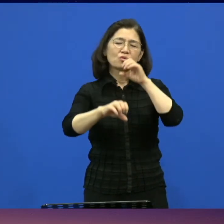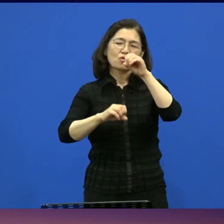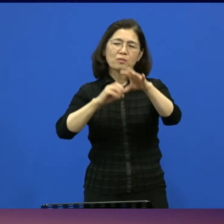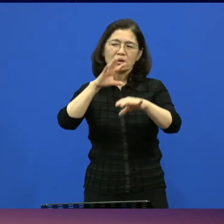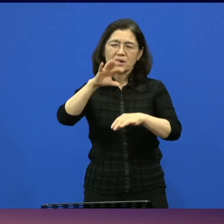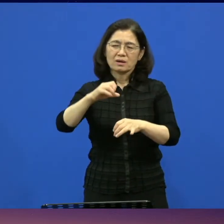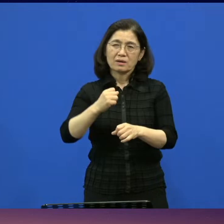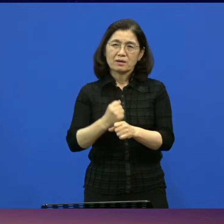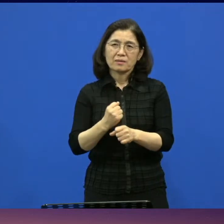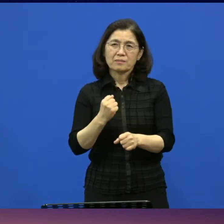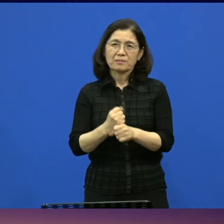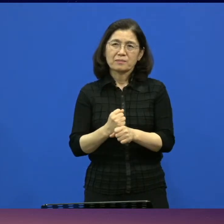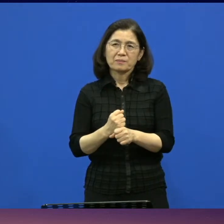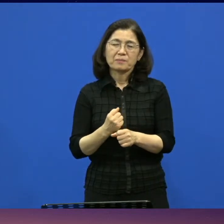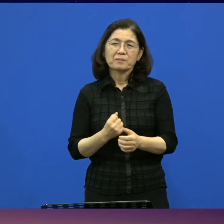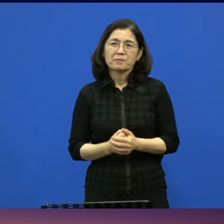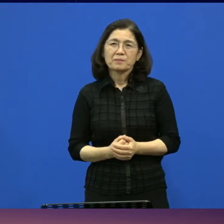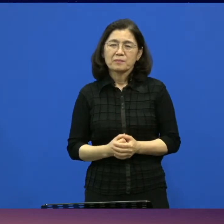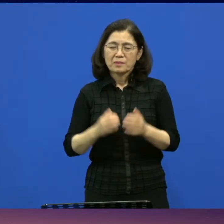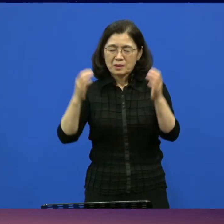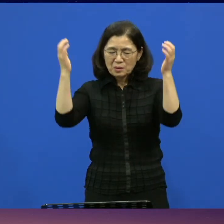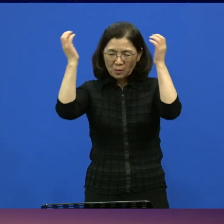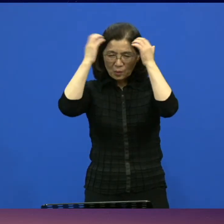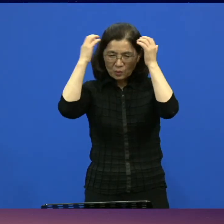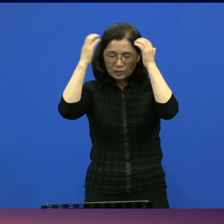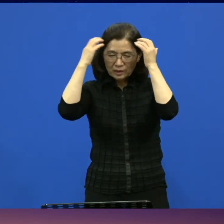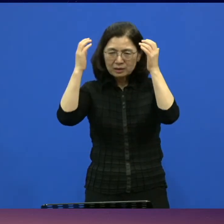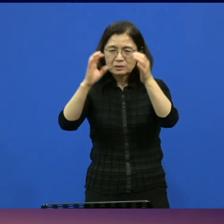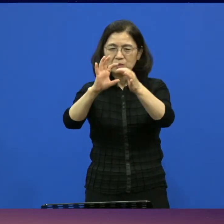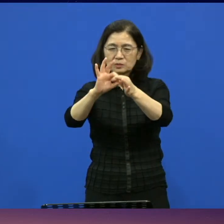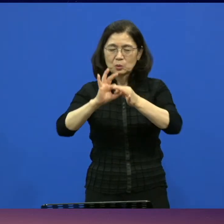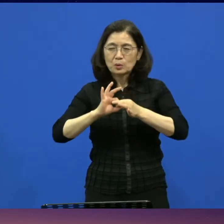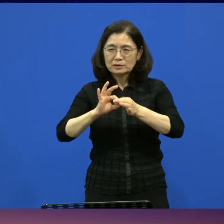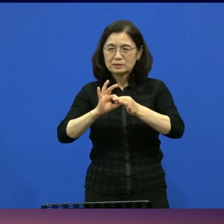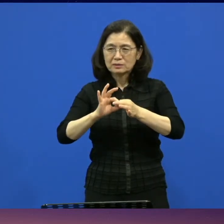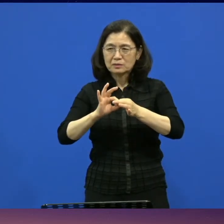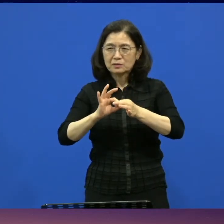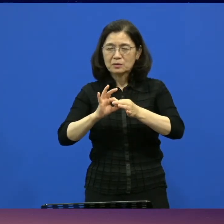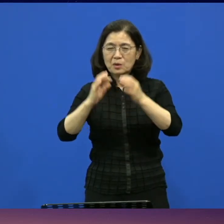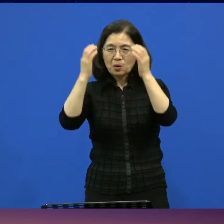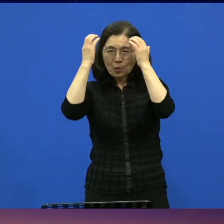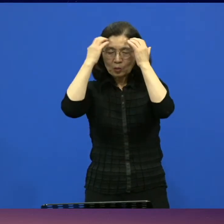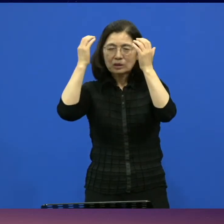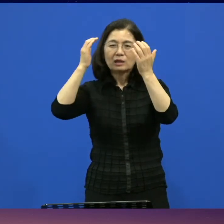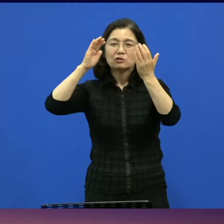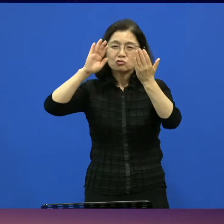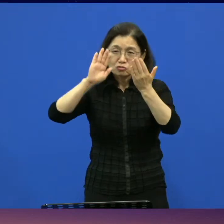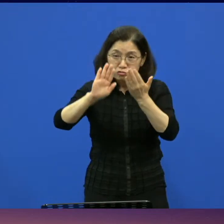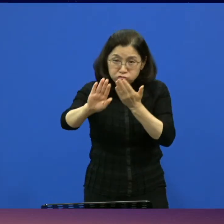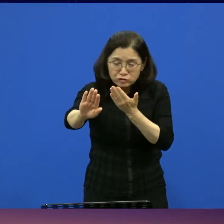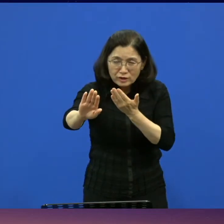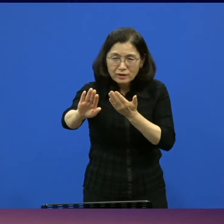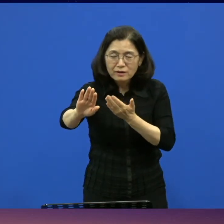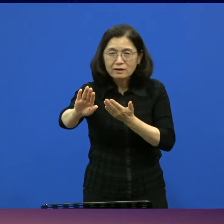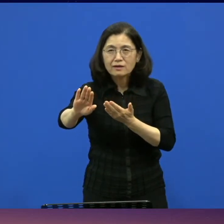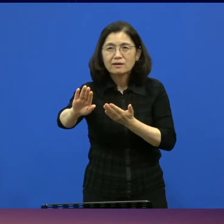그래서 만신창이가 되는 거죠. 고난을 통해 만신창에 대해서 처절한 순간 그냥 죽을 것 같은